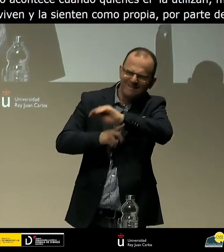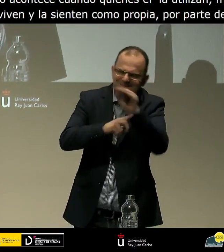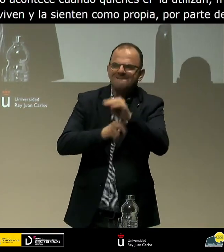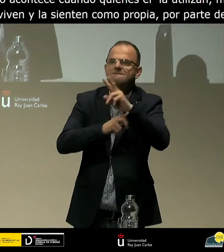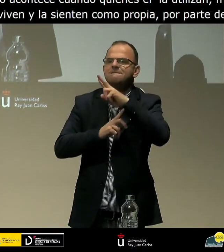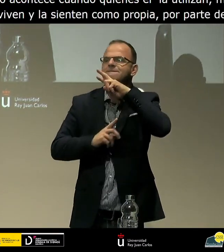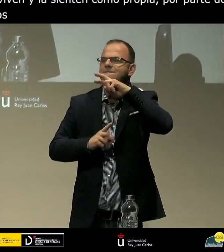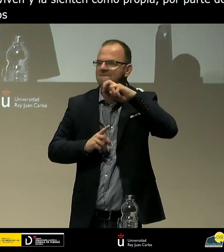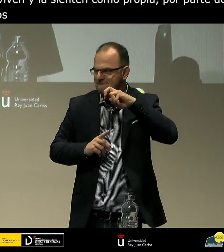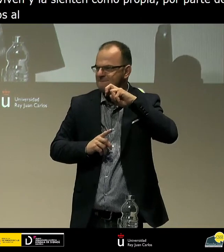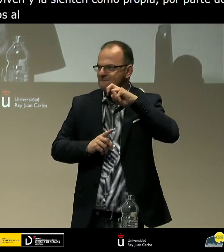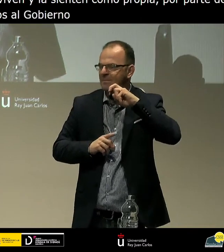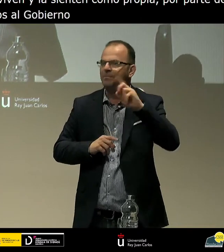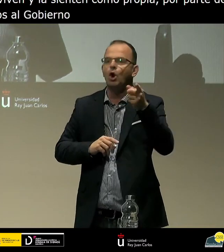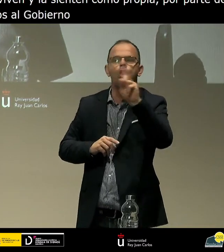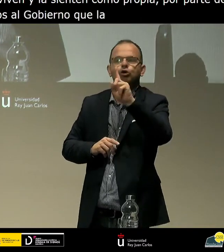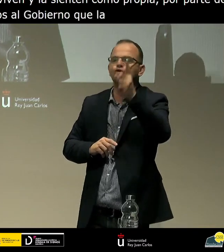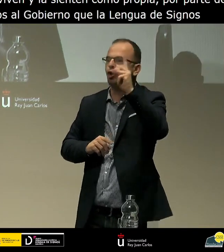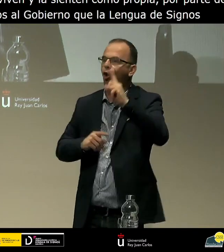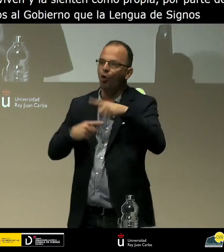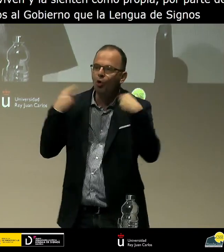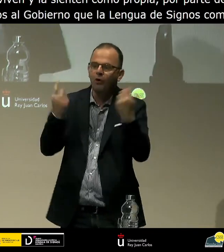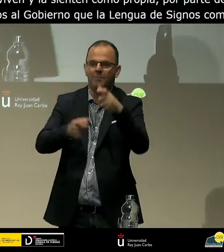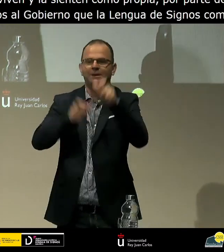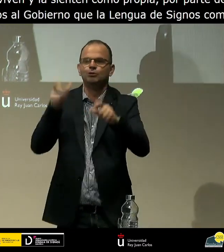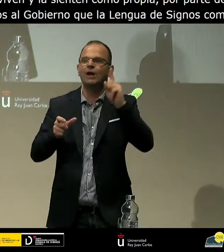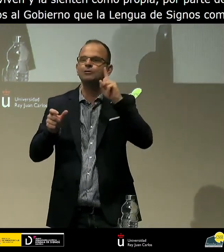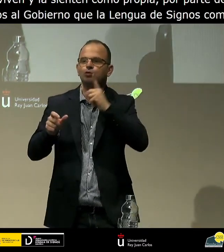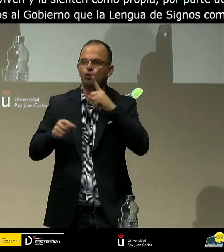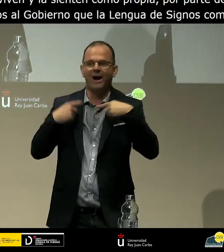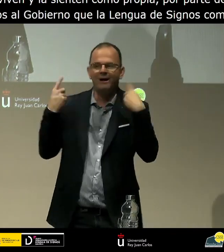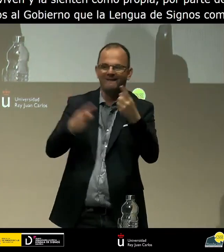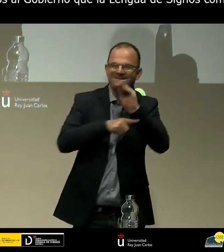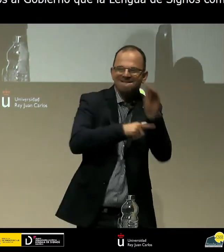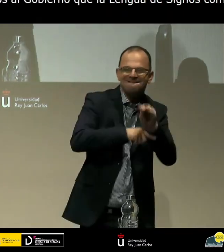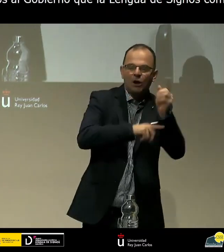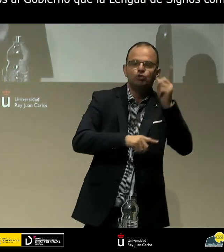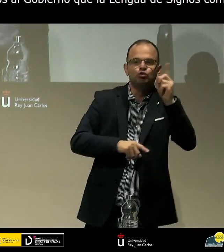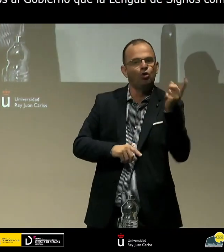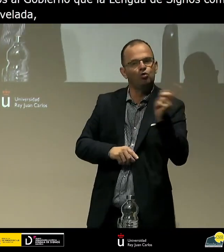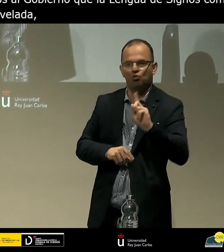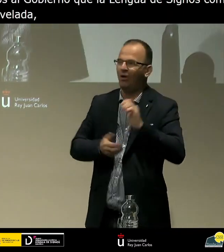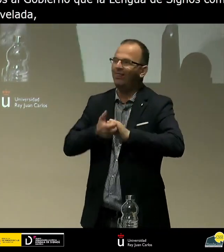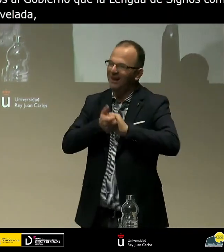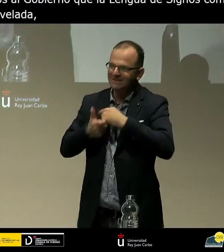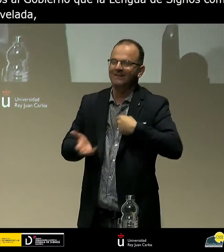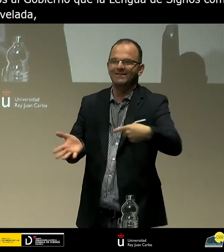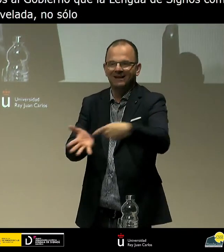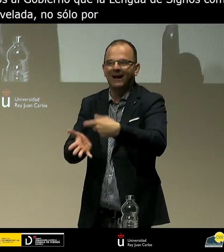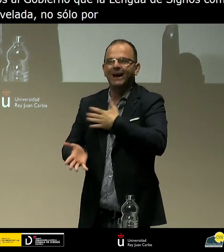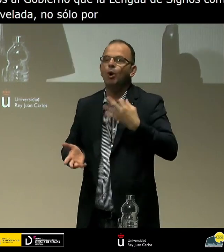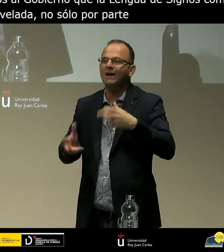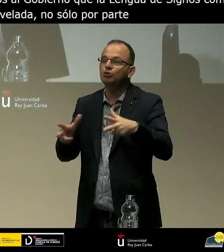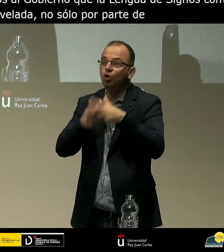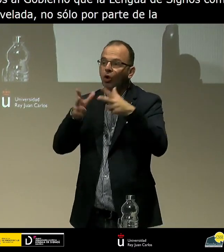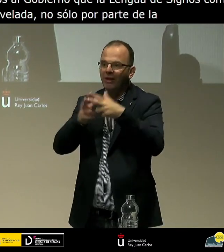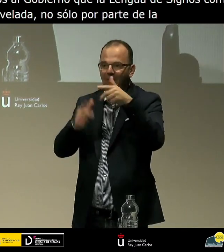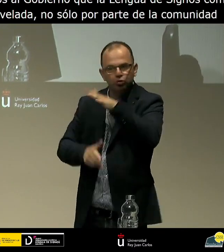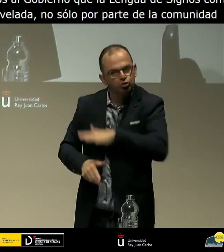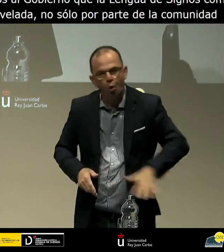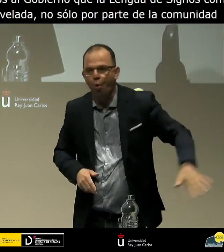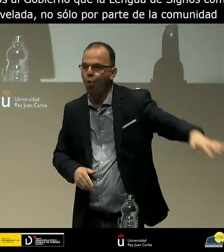expresión cultural, sea velada, no solo por parte de la comunidad sorda y de las personas